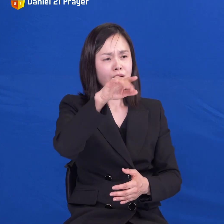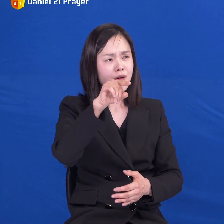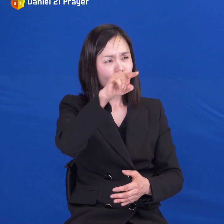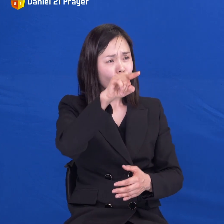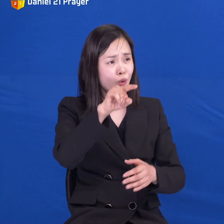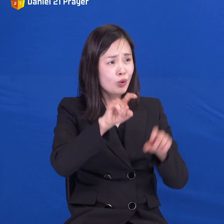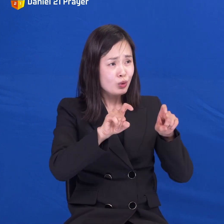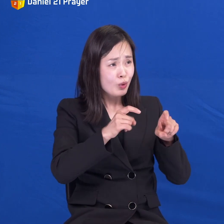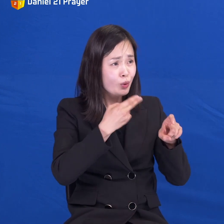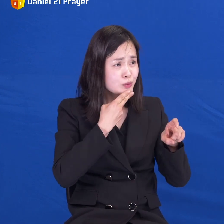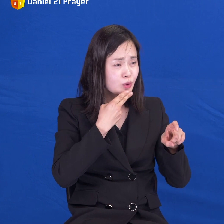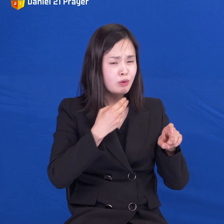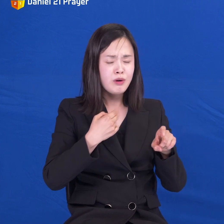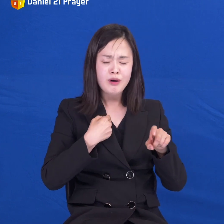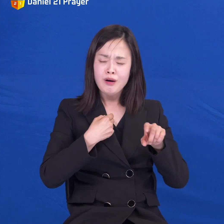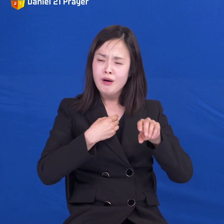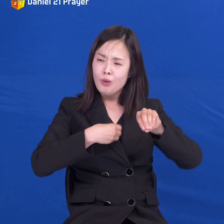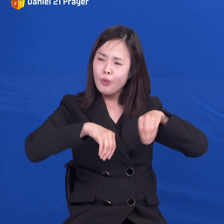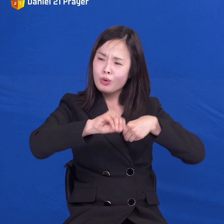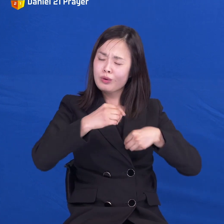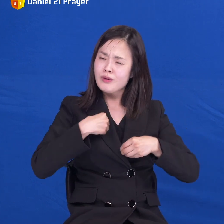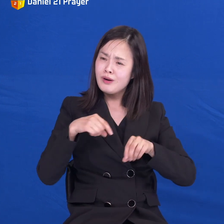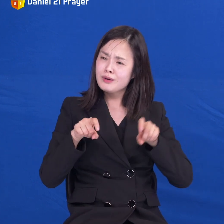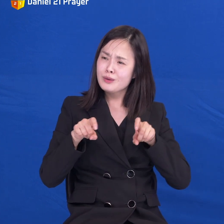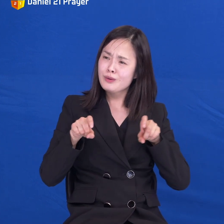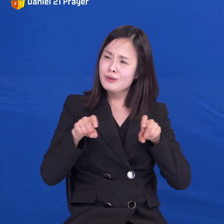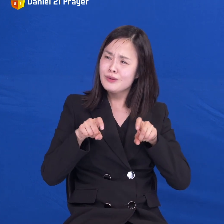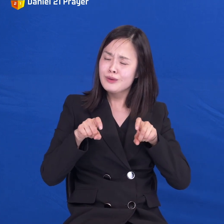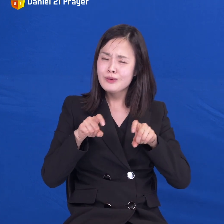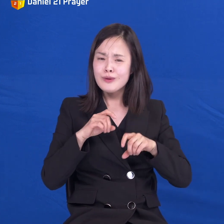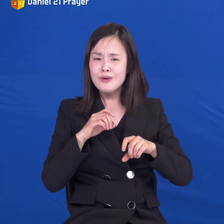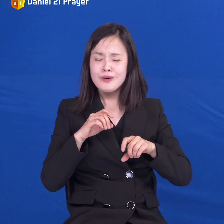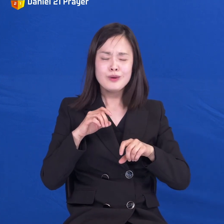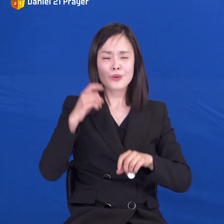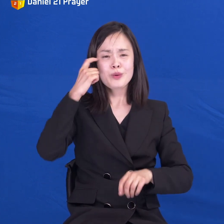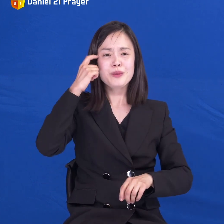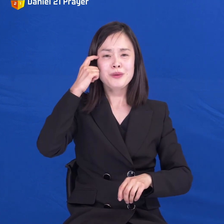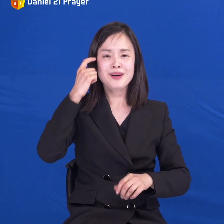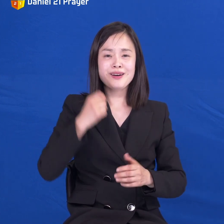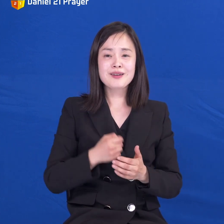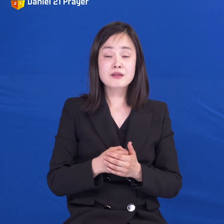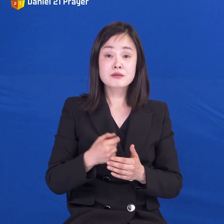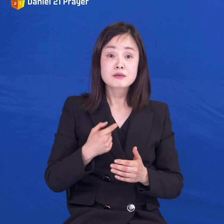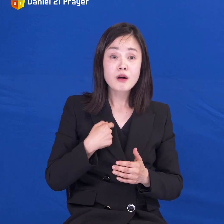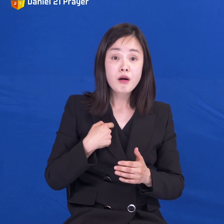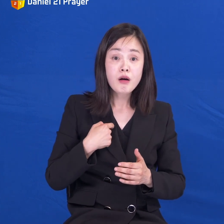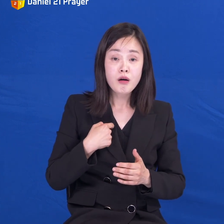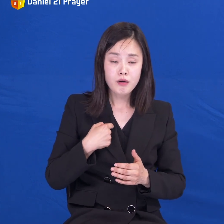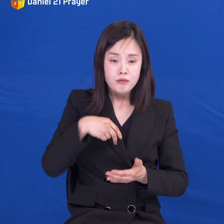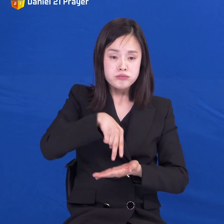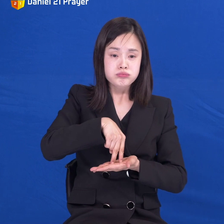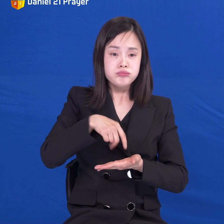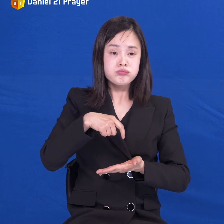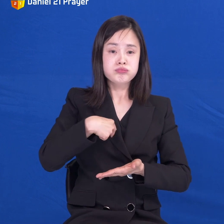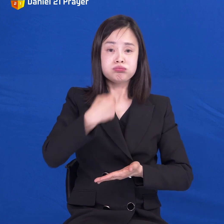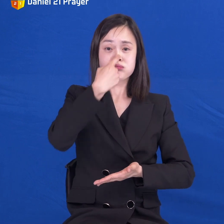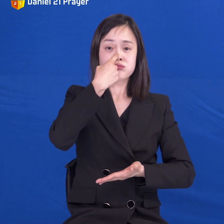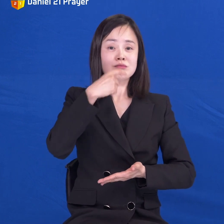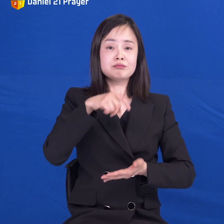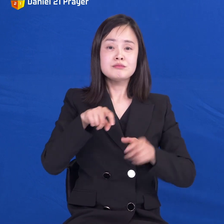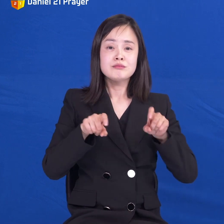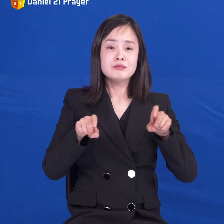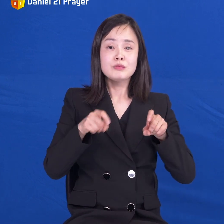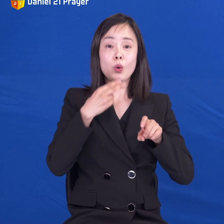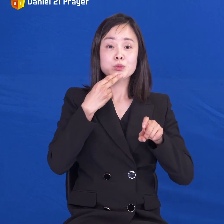자기들이 그러는 거예요. 나는 전혀 떨리지 않거든요. 목이 마를 뿐이지 떨리지 않습니다. 그런데 이분들이 떨린다는